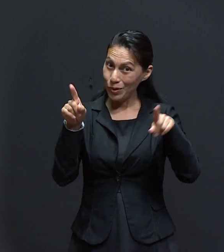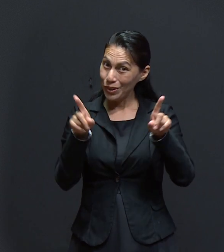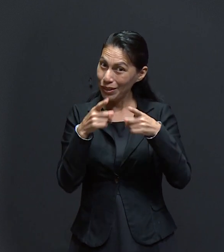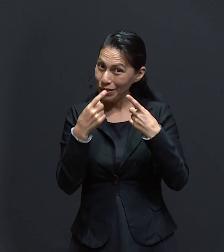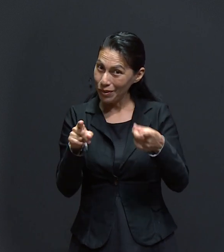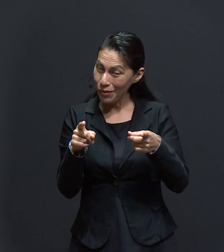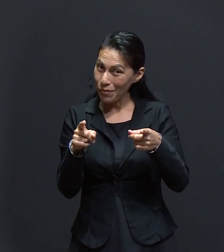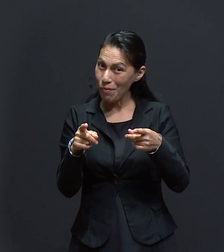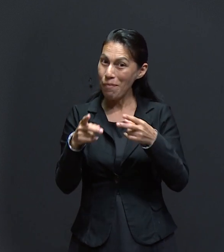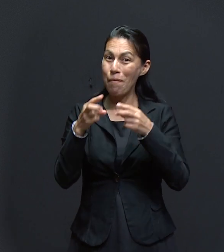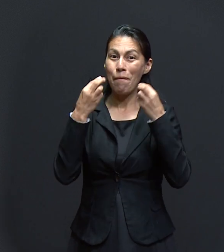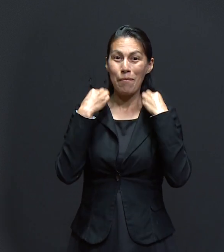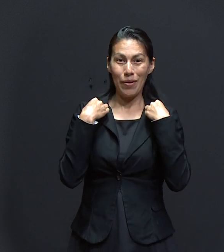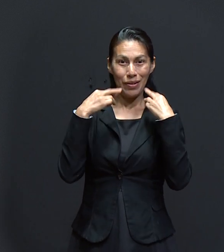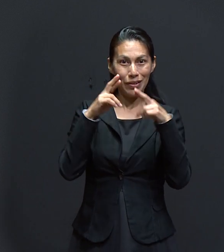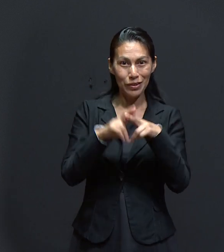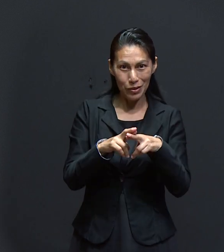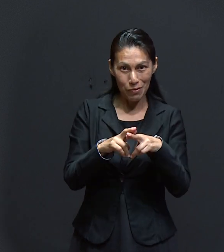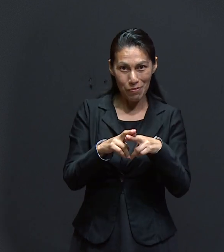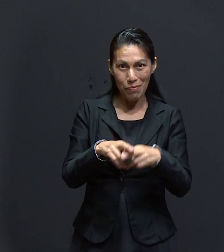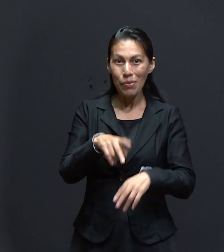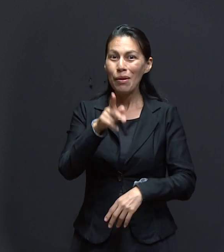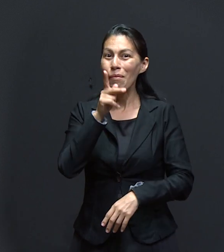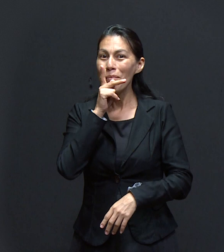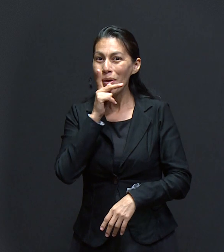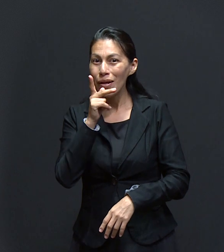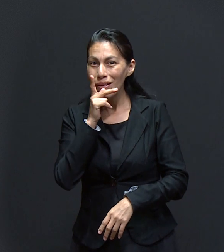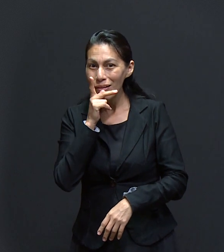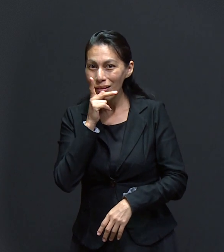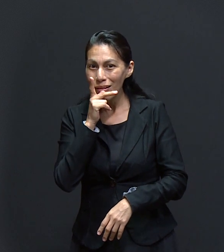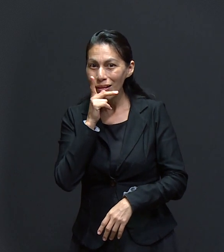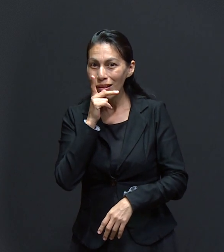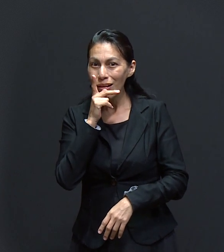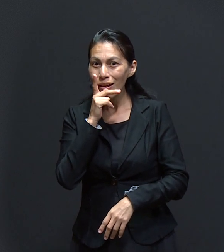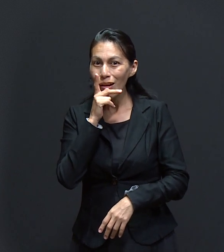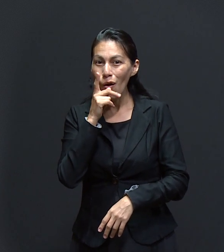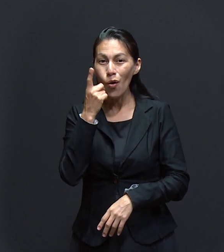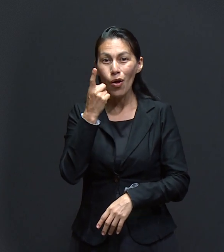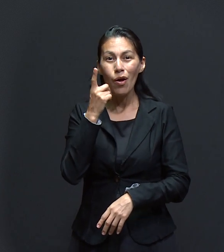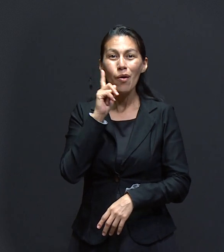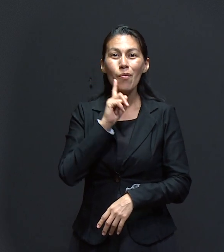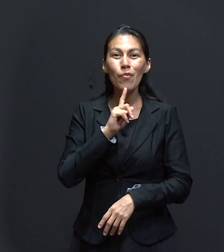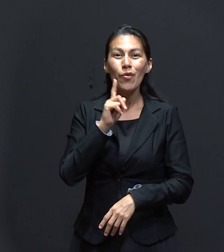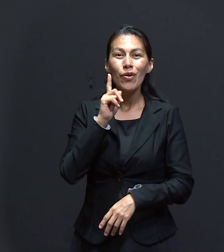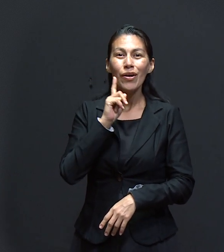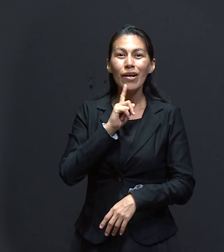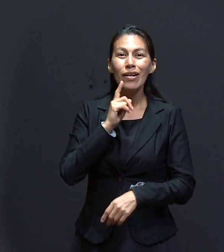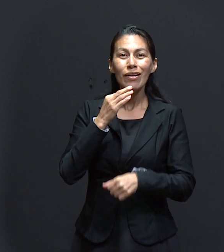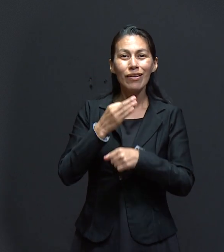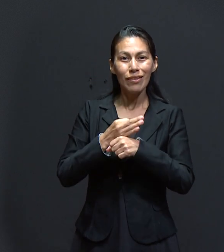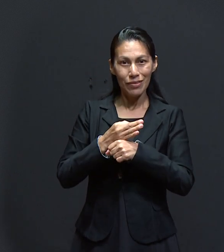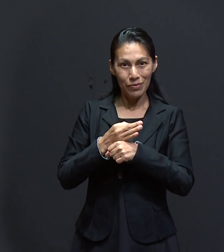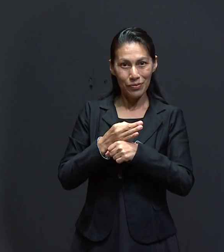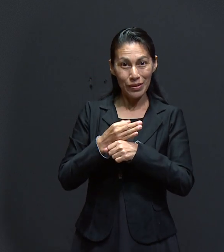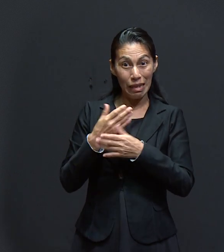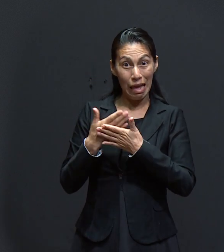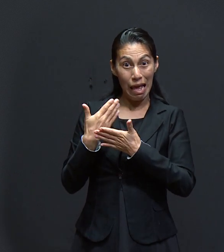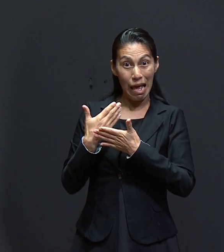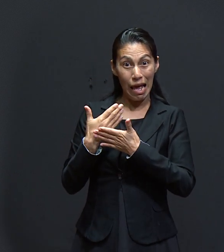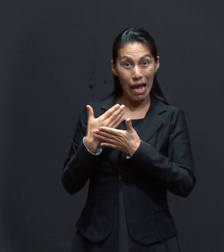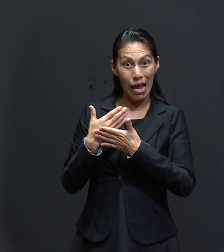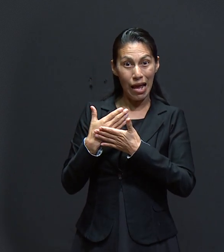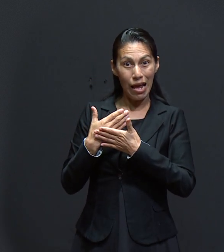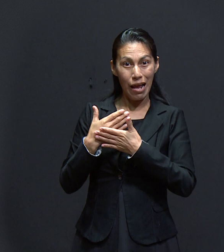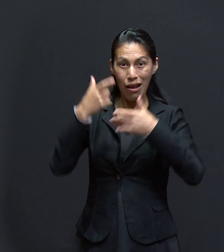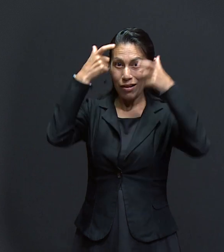docente padre de una señorita que acaba de graduarse de químico